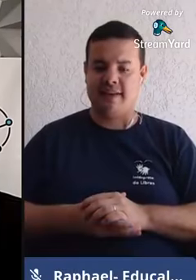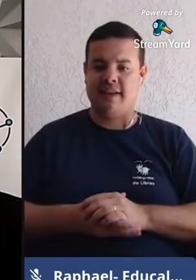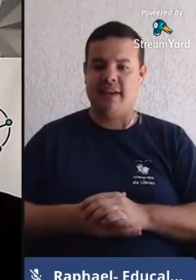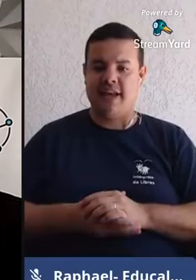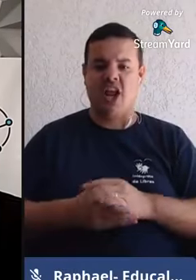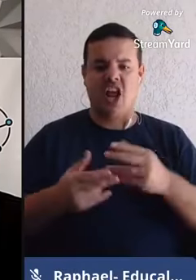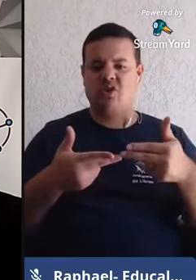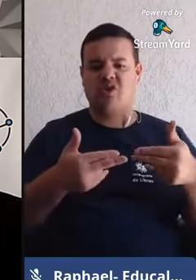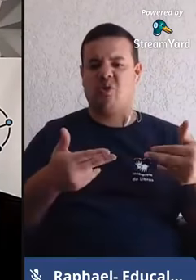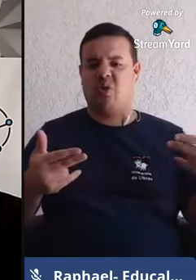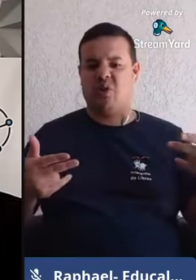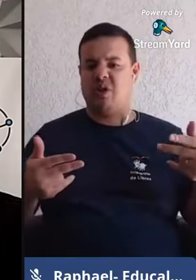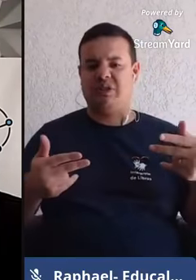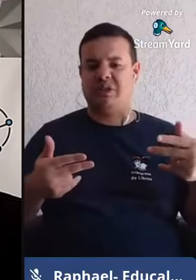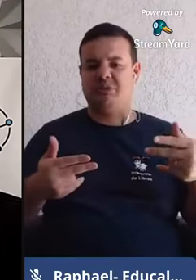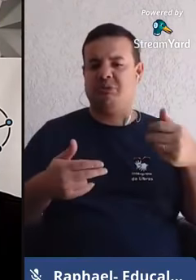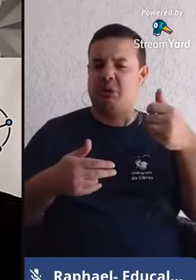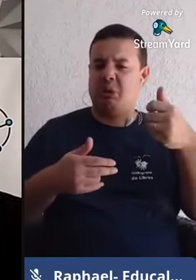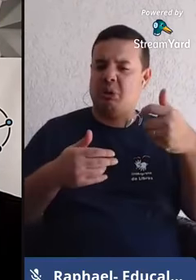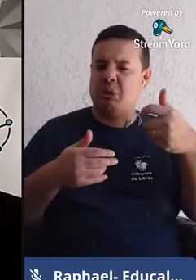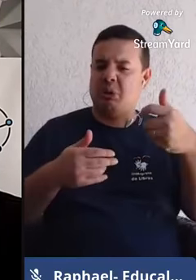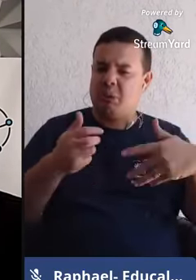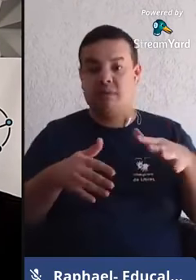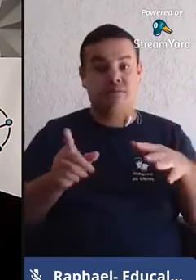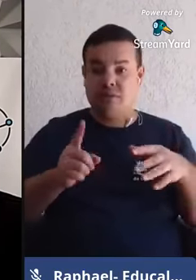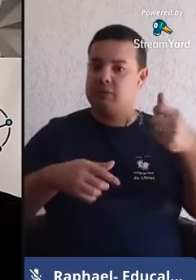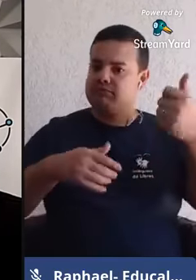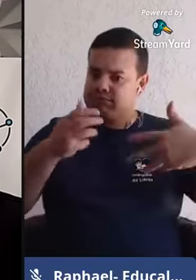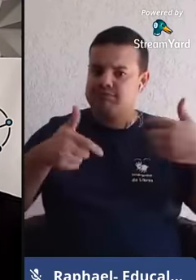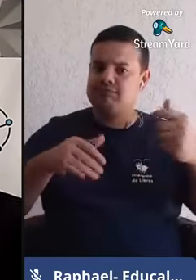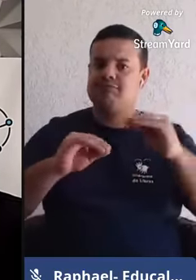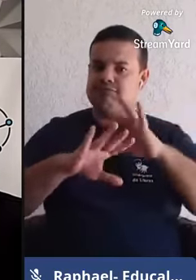coisas, né, mal explicadas, não.